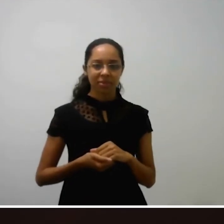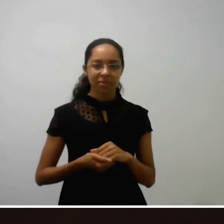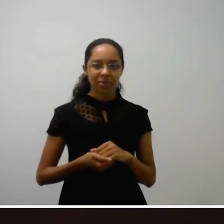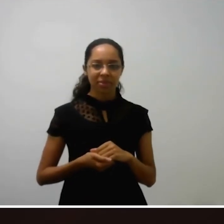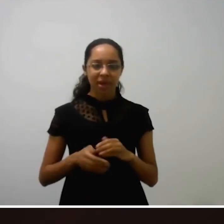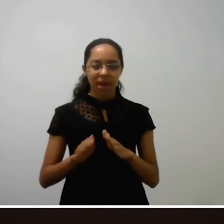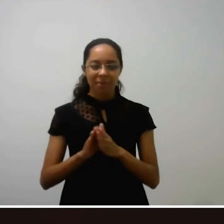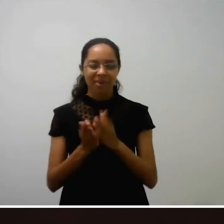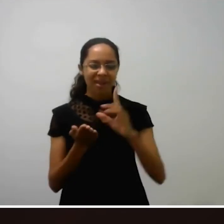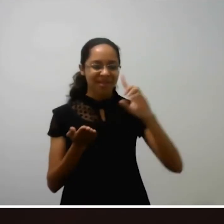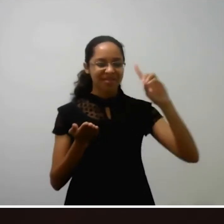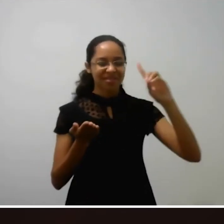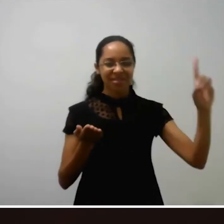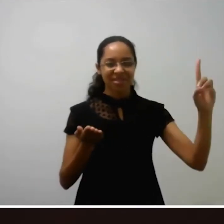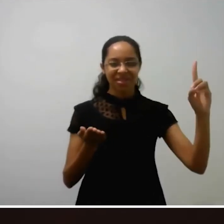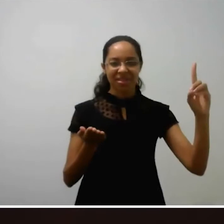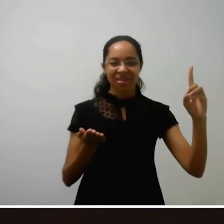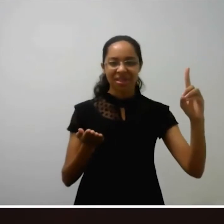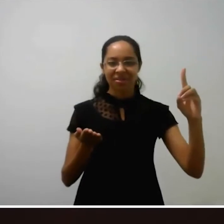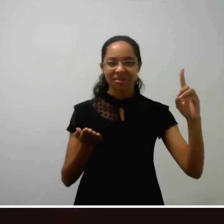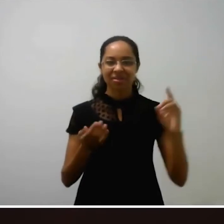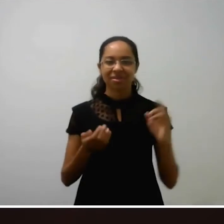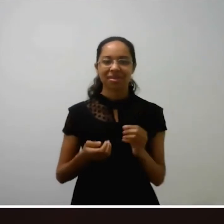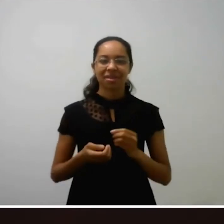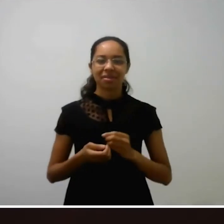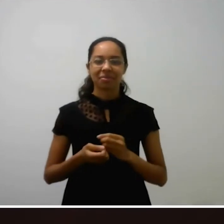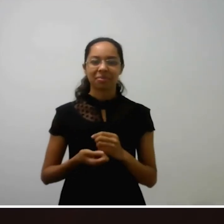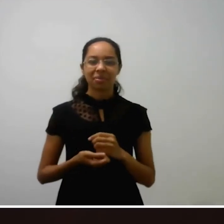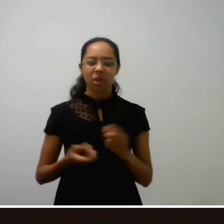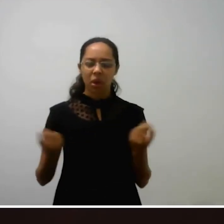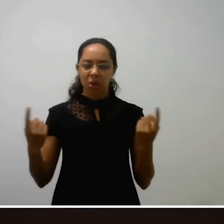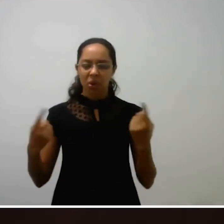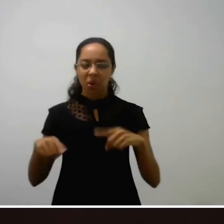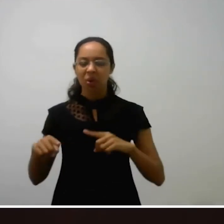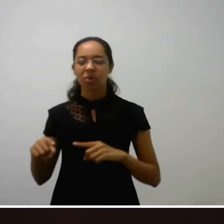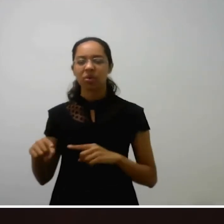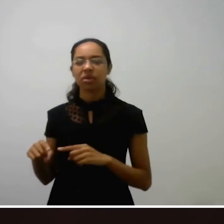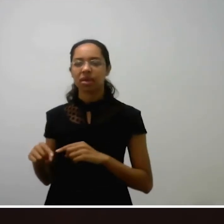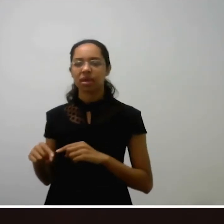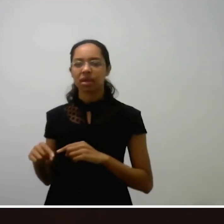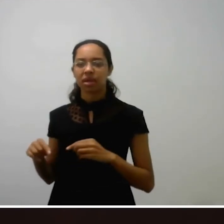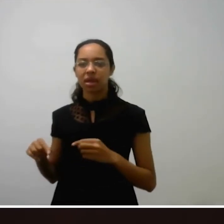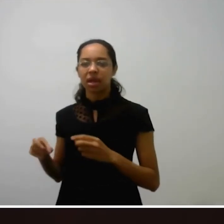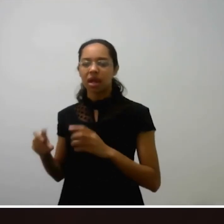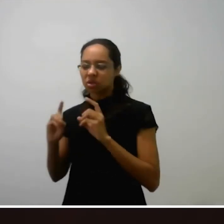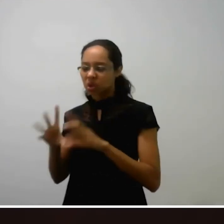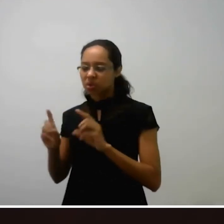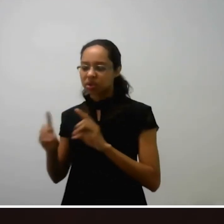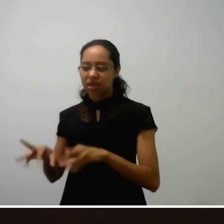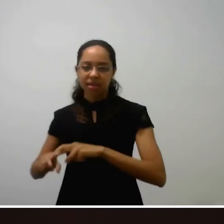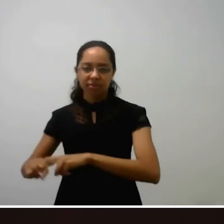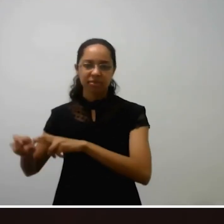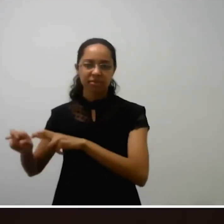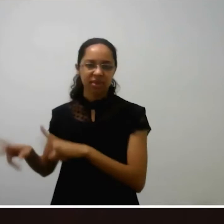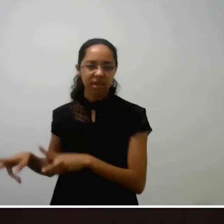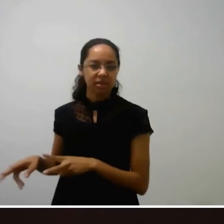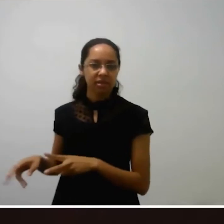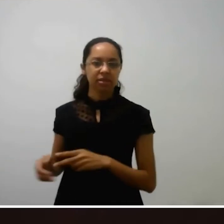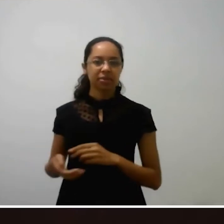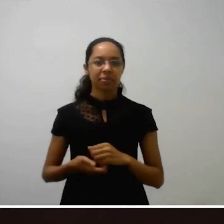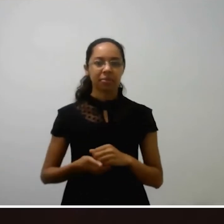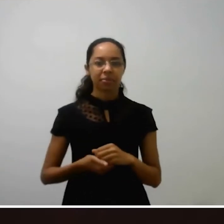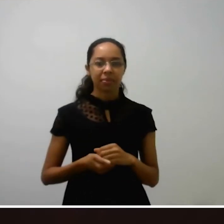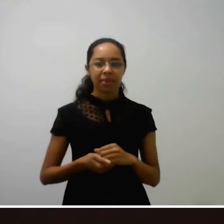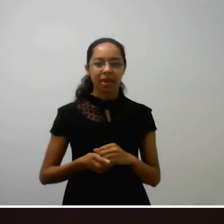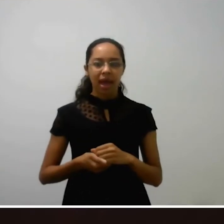Deus. Né? Começaram a usar essa arma perigosa, as sagradas escrituras, na língua